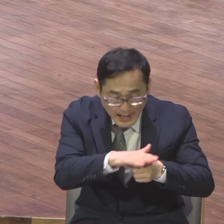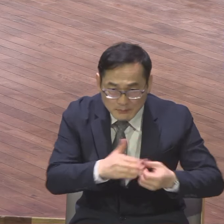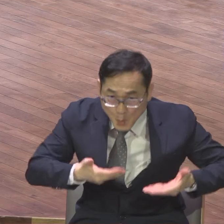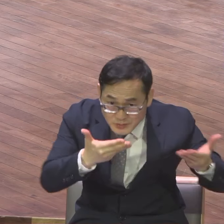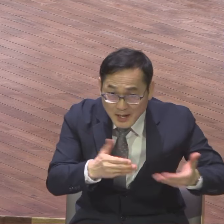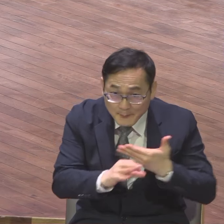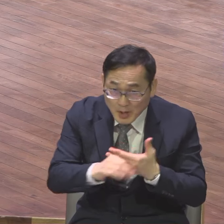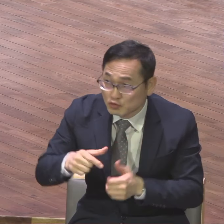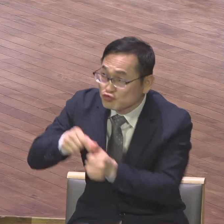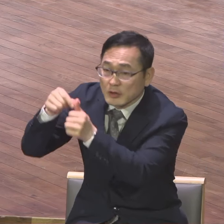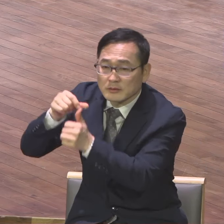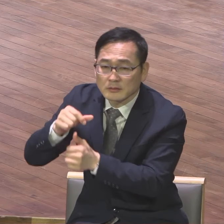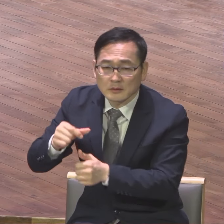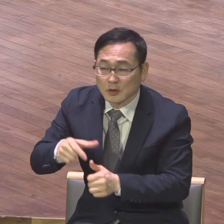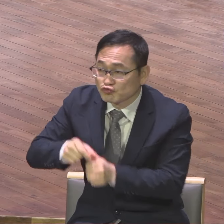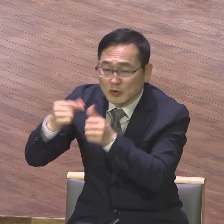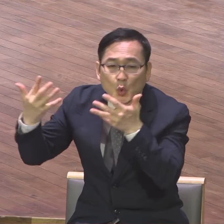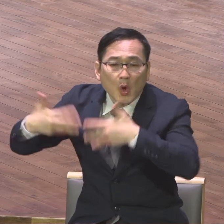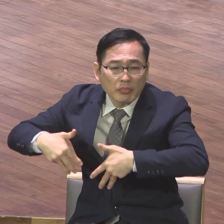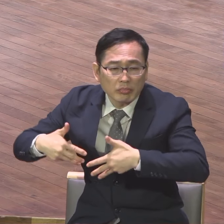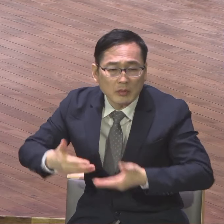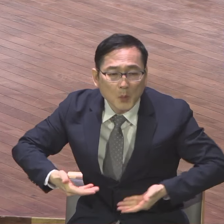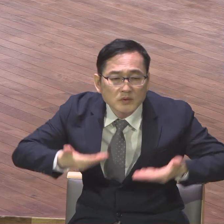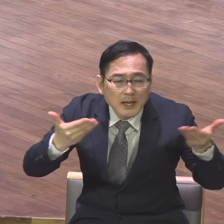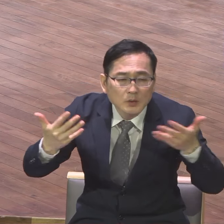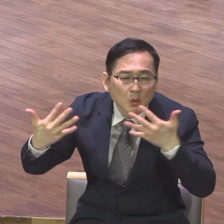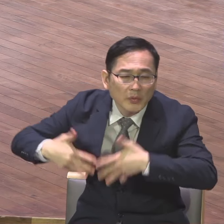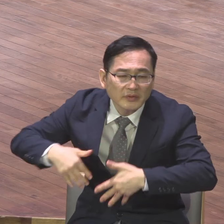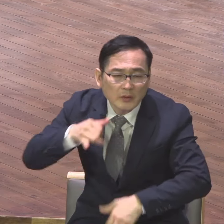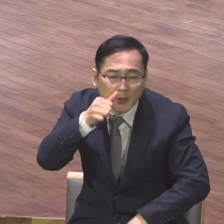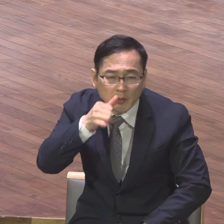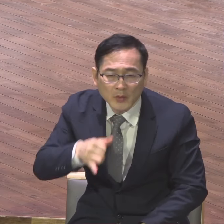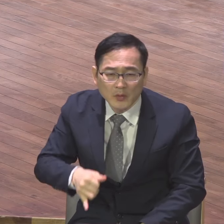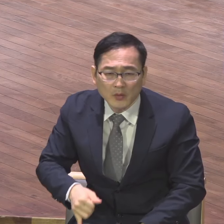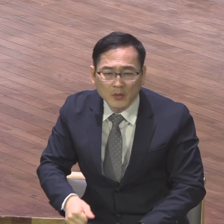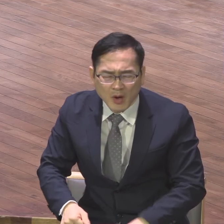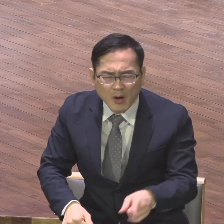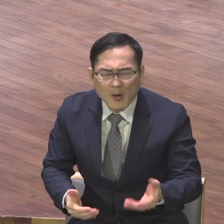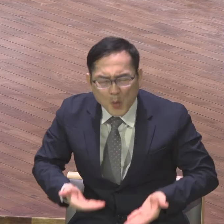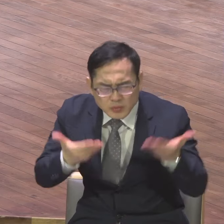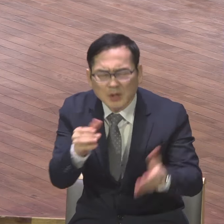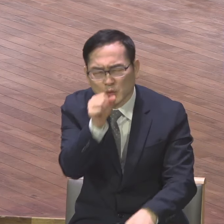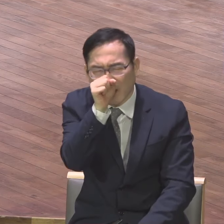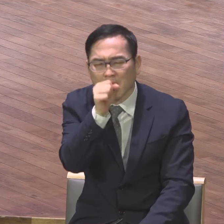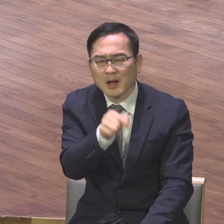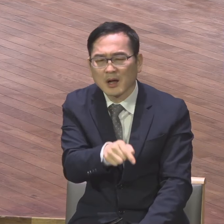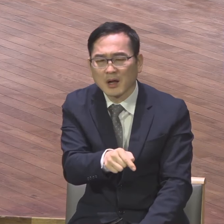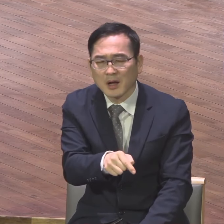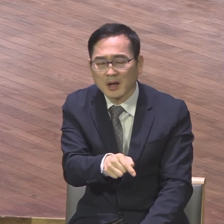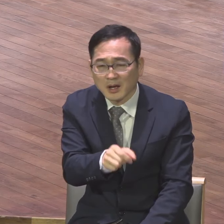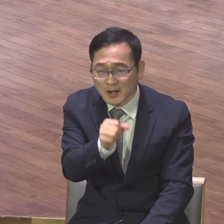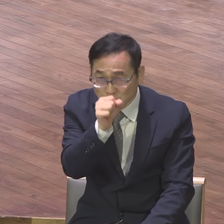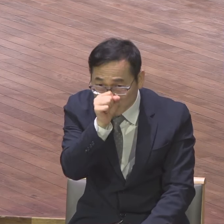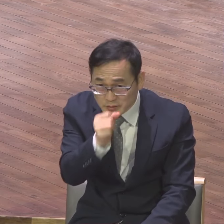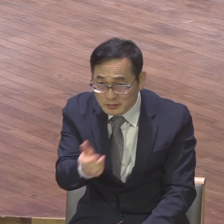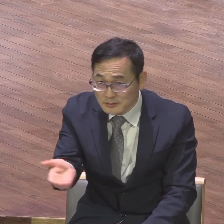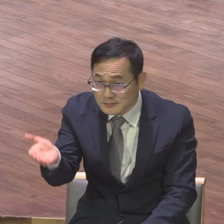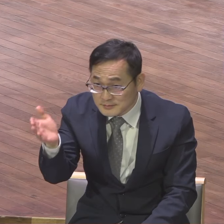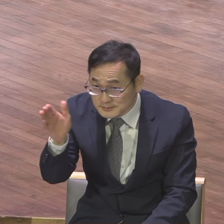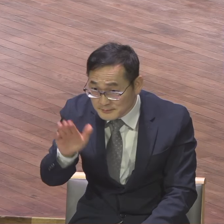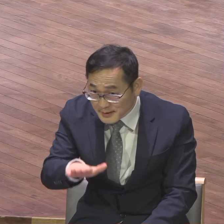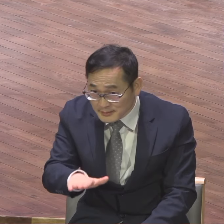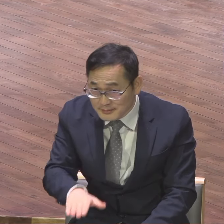받는 것처럼. 물론 귀한 거지요. 나쁜 거 아닙니다. 그러나,